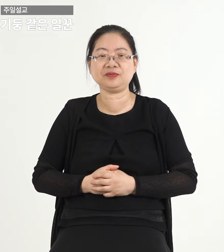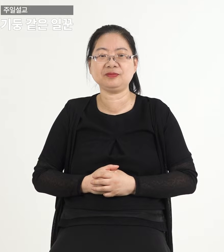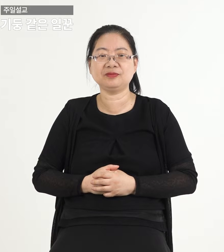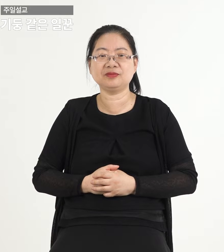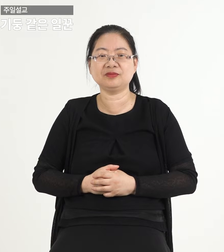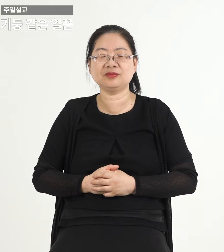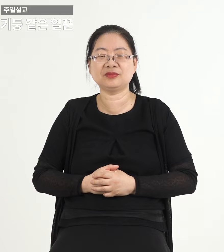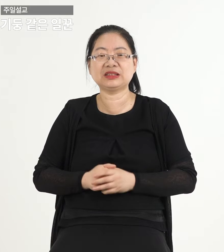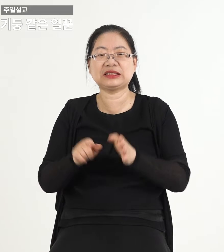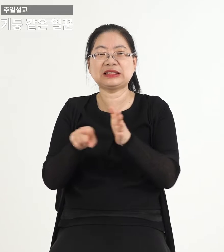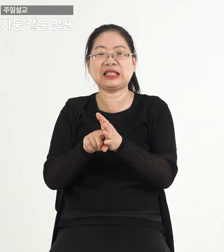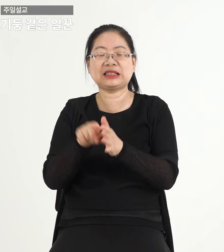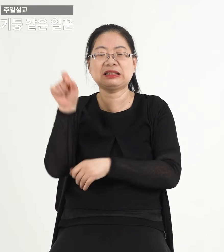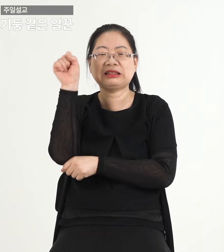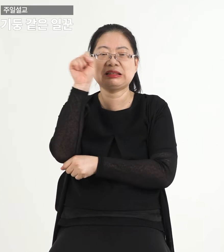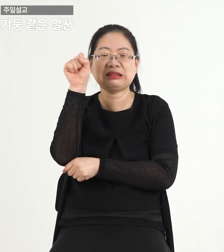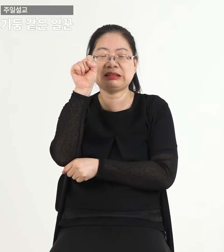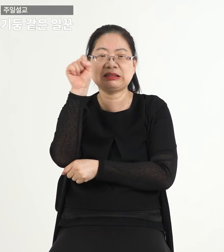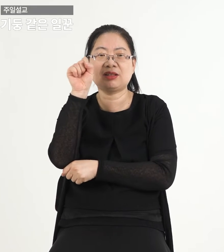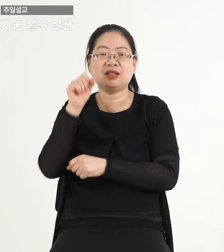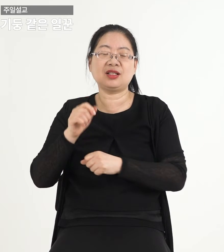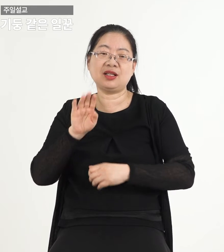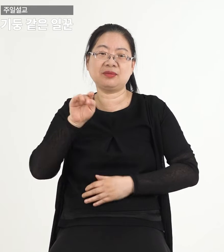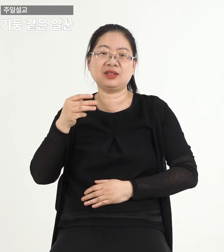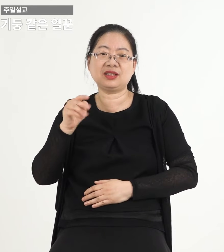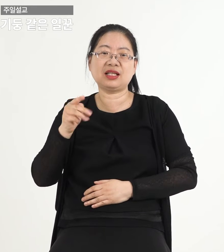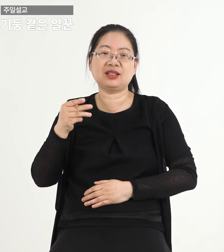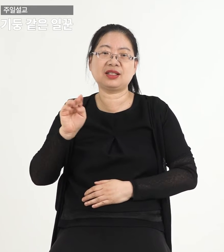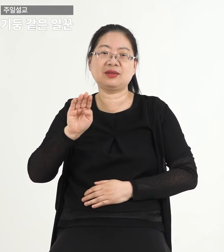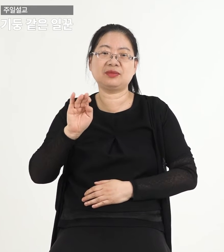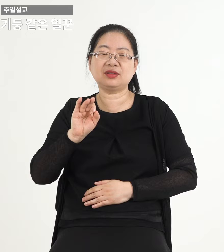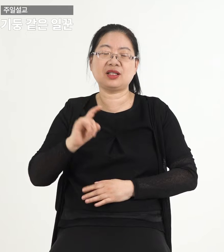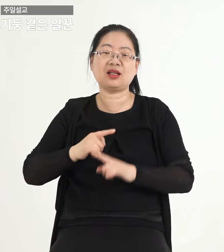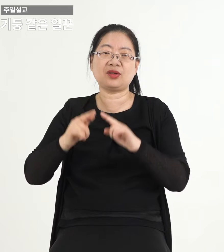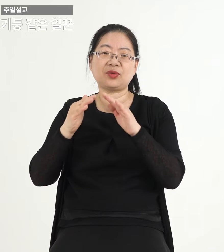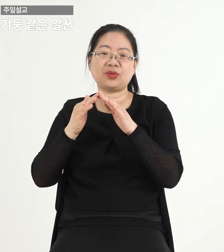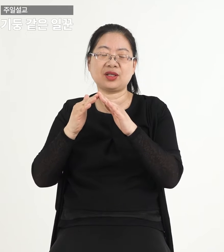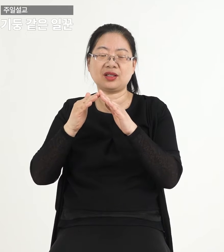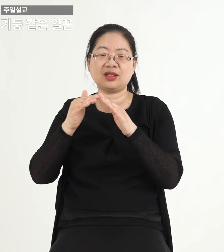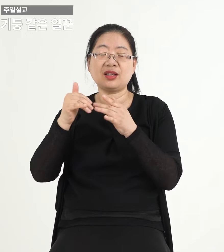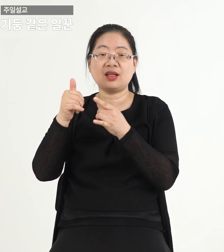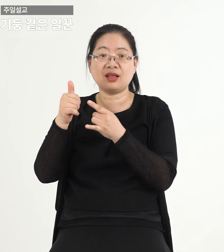흔들거리고 있는 빌라델비아 교회 성도들에게